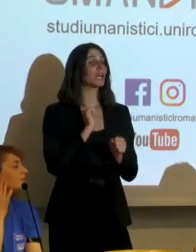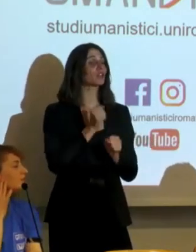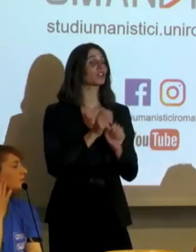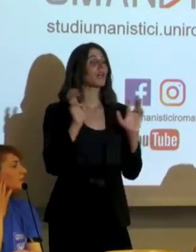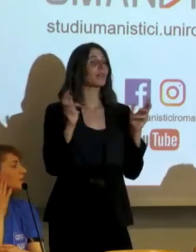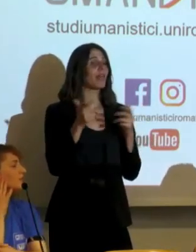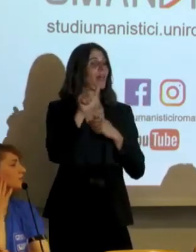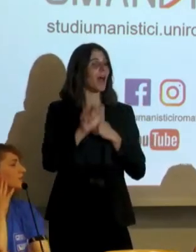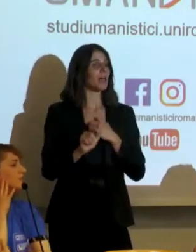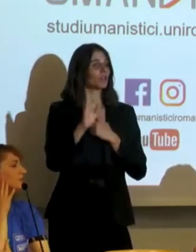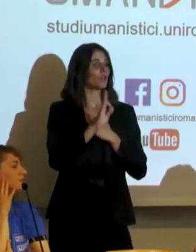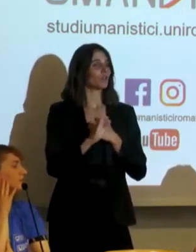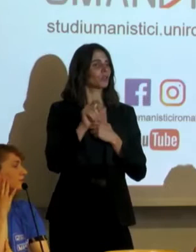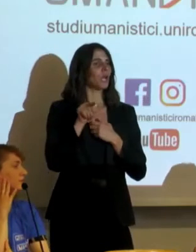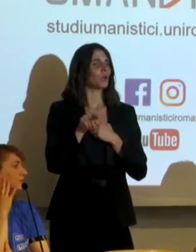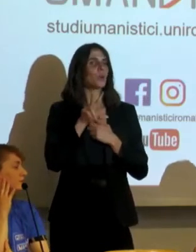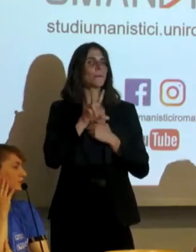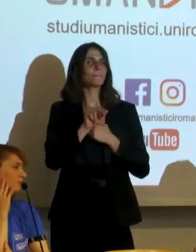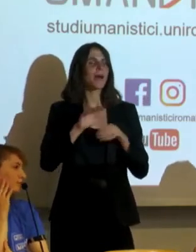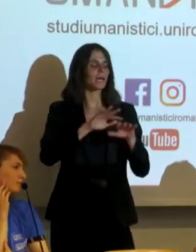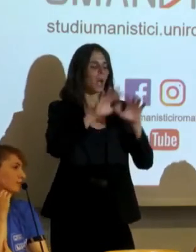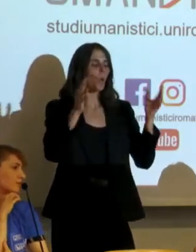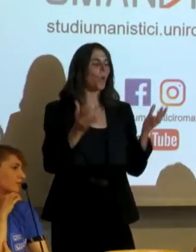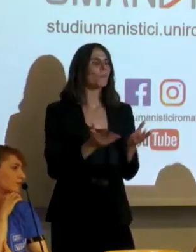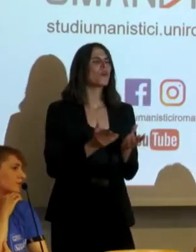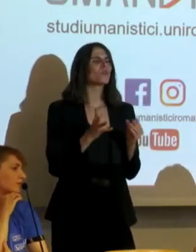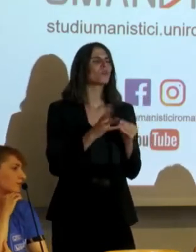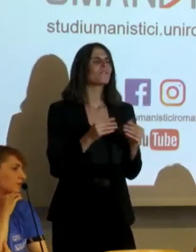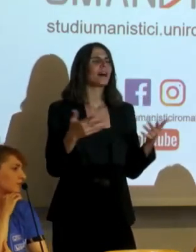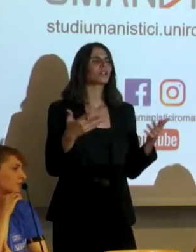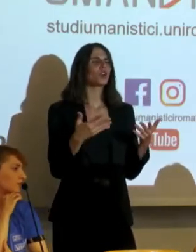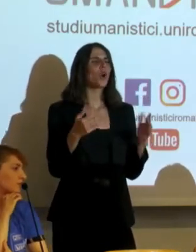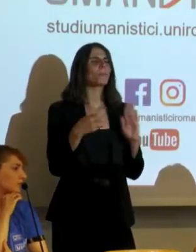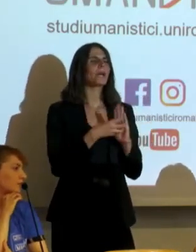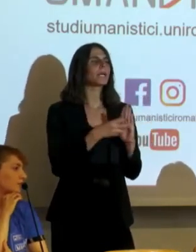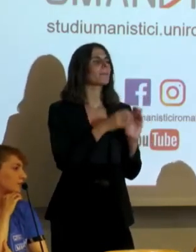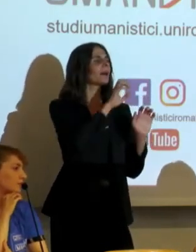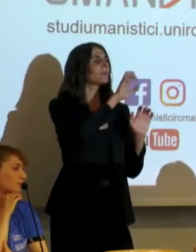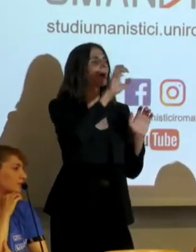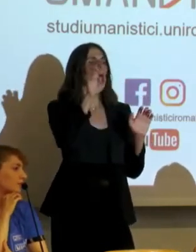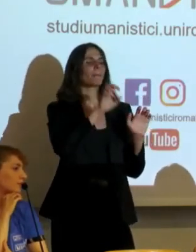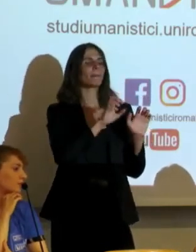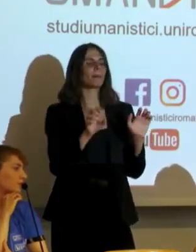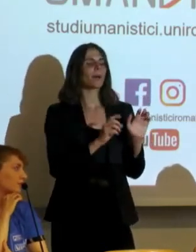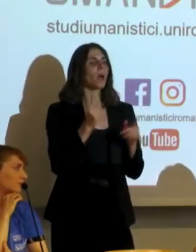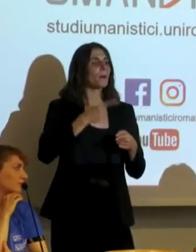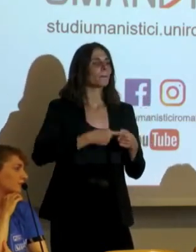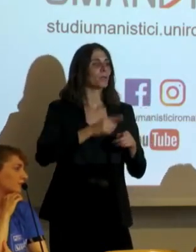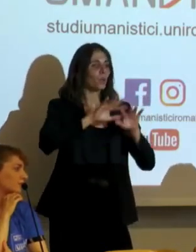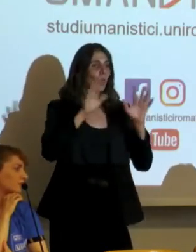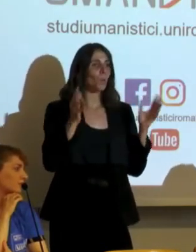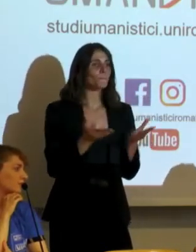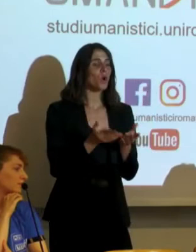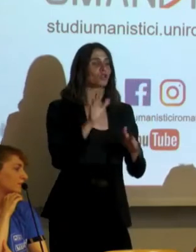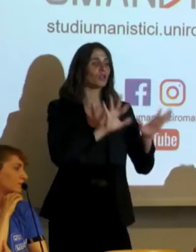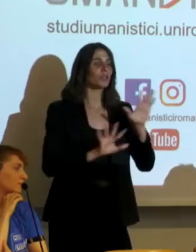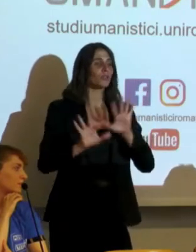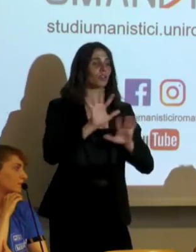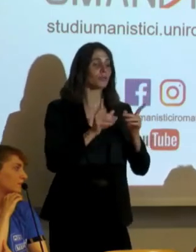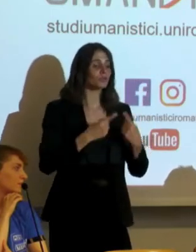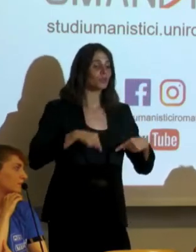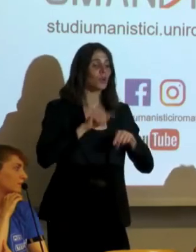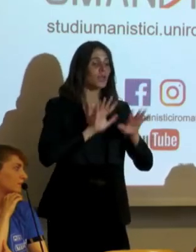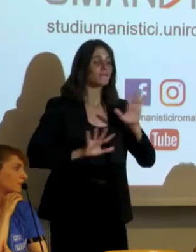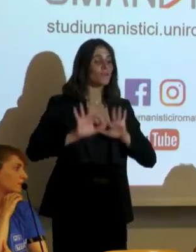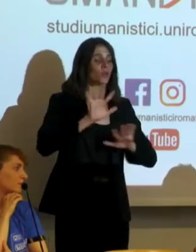in cui siamo, il mondo di immagini, ne abbiamo tantissime immagini, ed è anche un mondo di informazioni, noi siamo travolti dalle